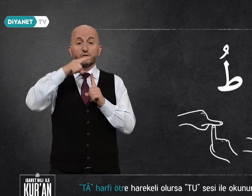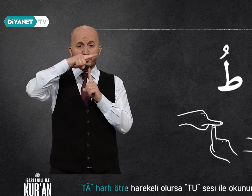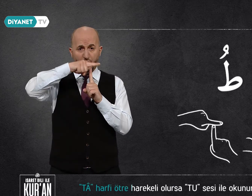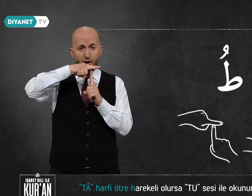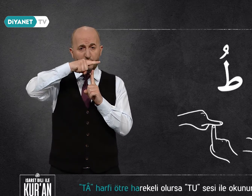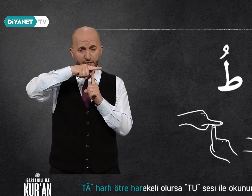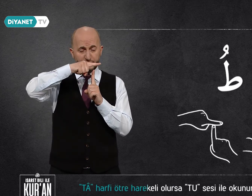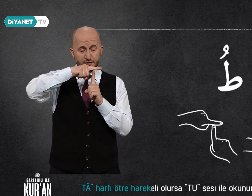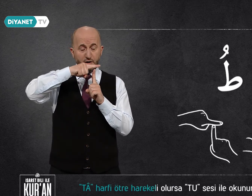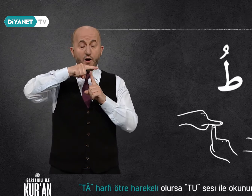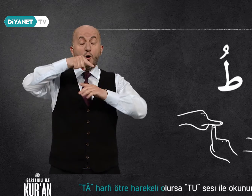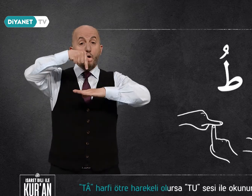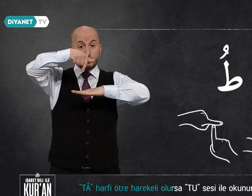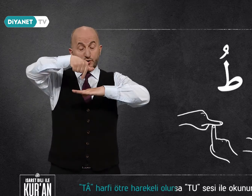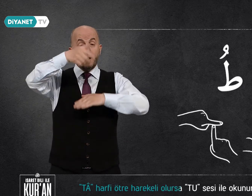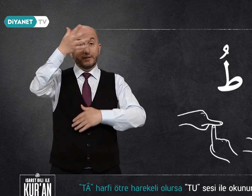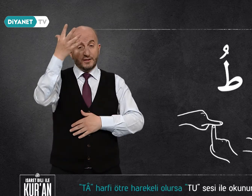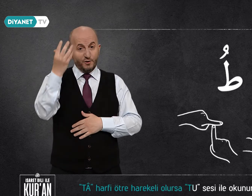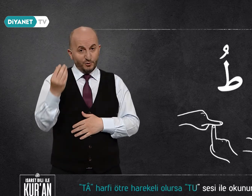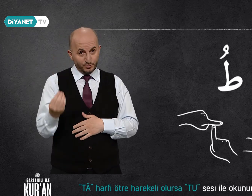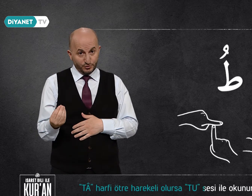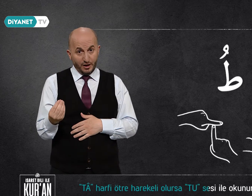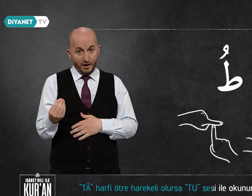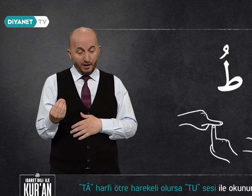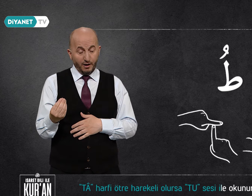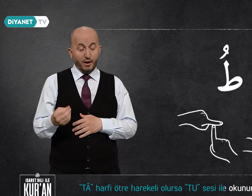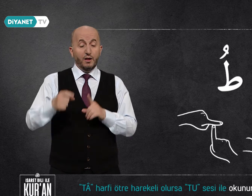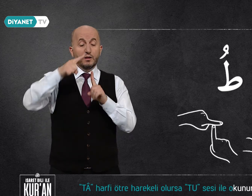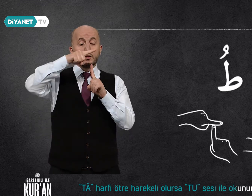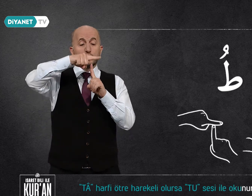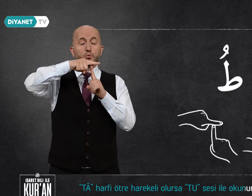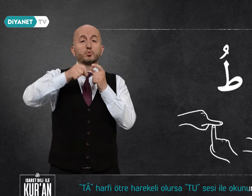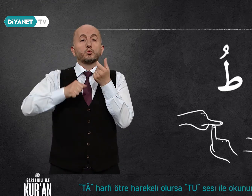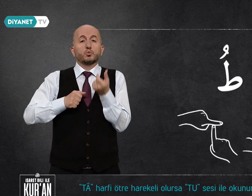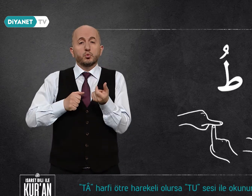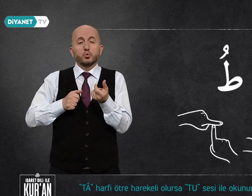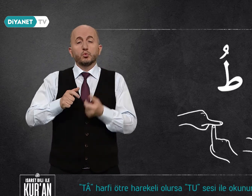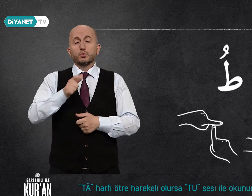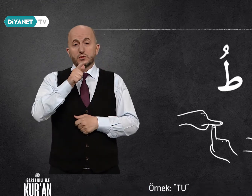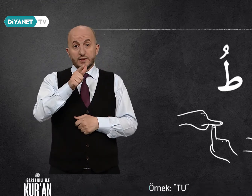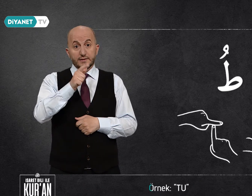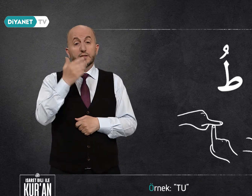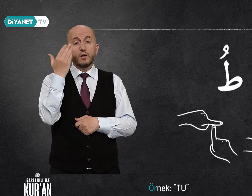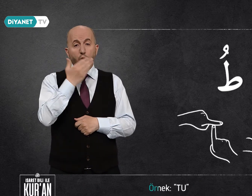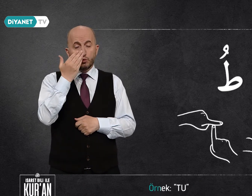A ötre hareketi olursa bu sesiyle okunur örnek